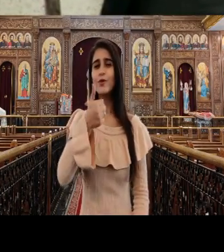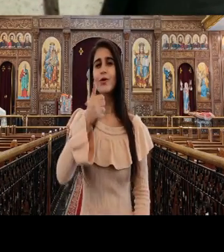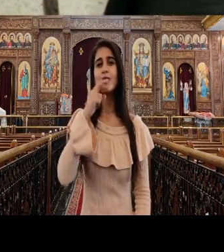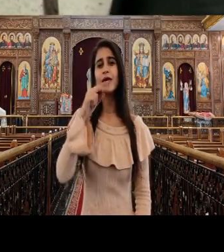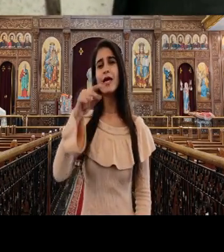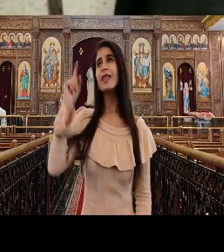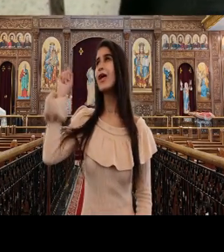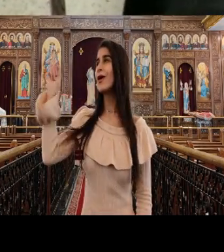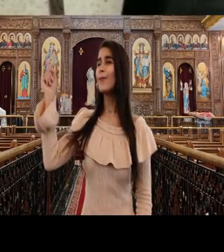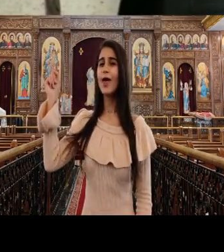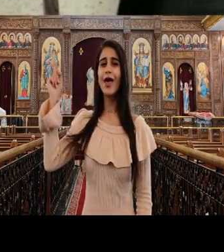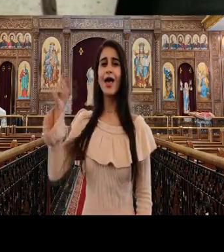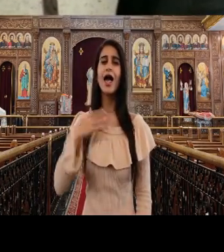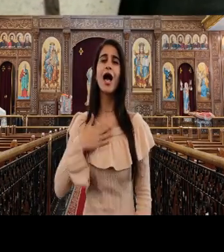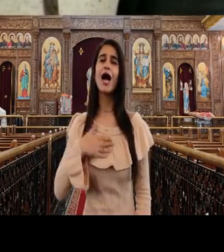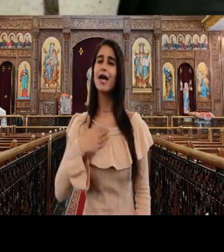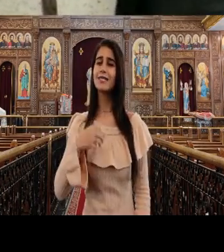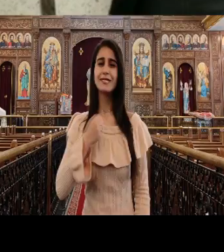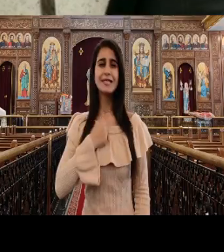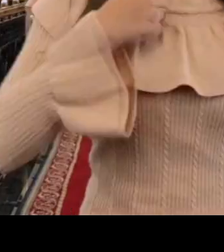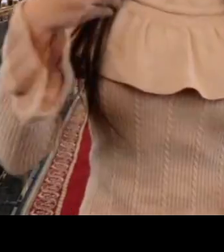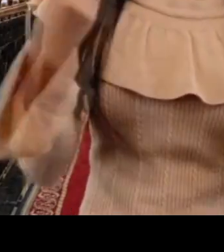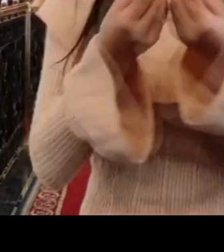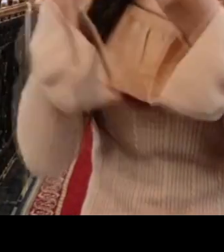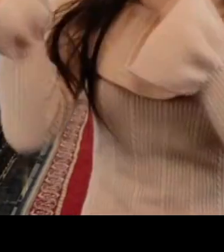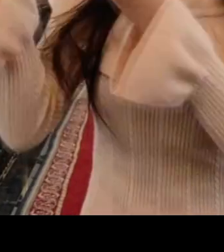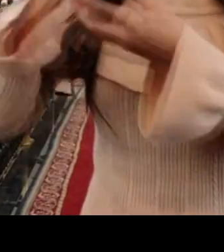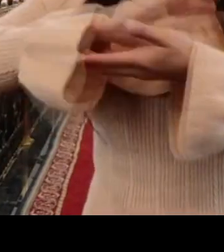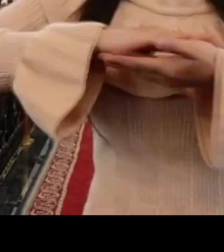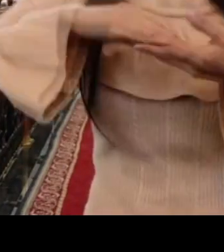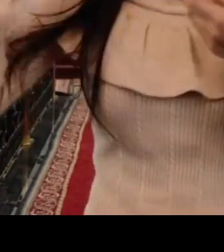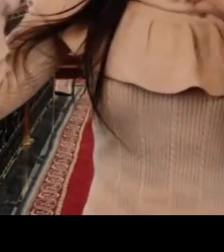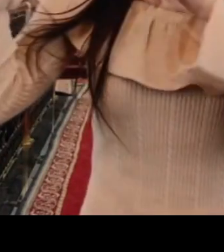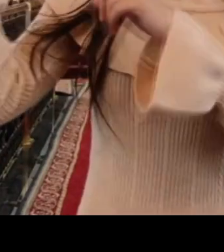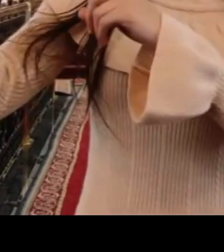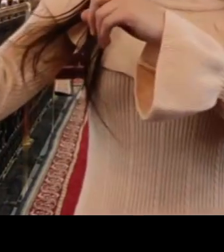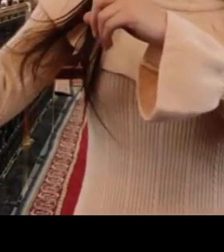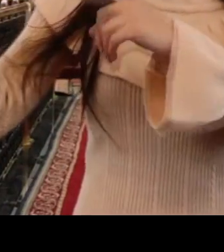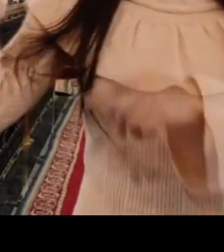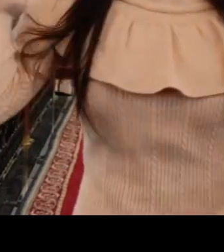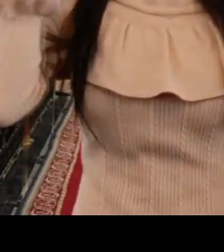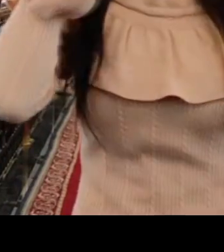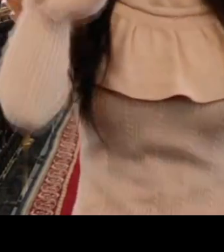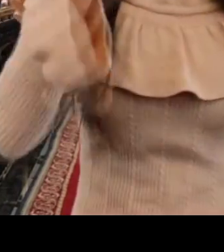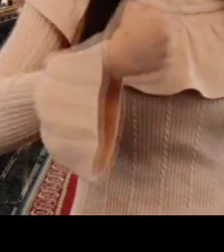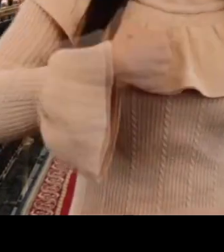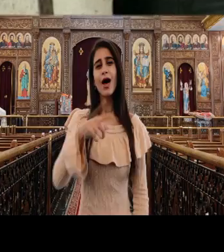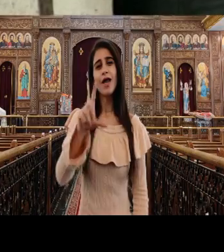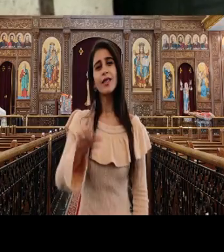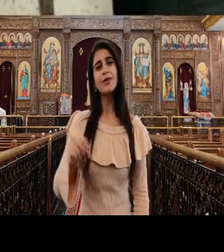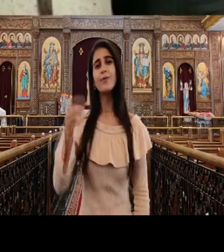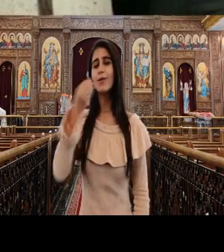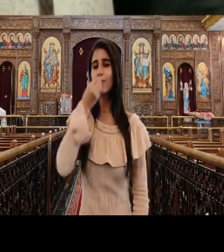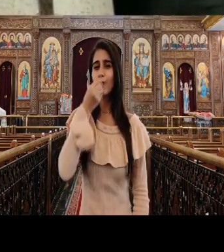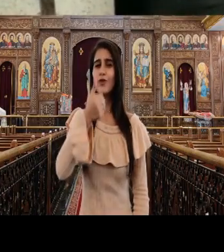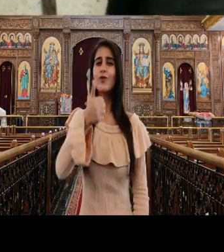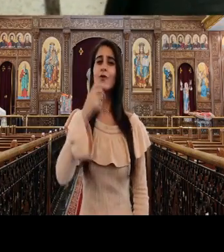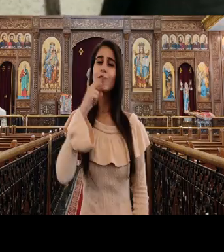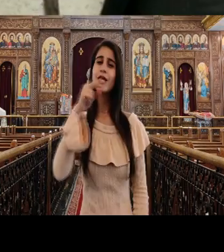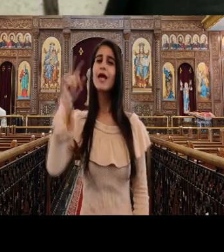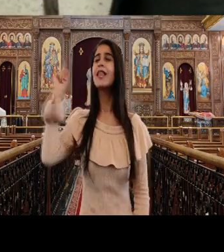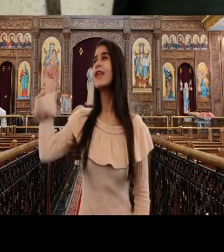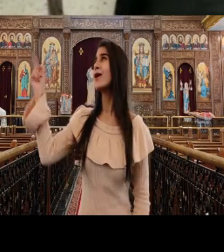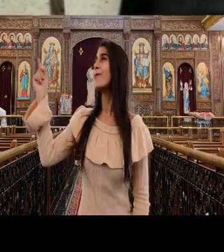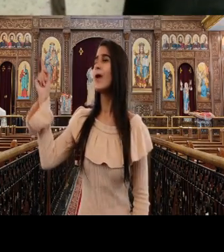سمعني من حلو كلامك، حسسني جنبك بسلامك. سمعني